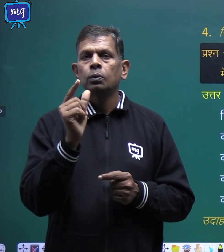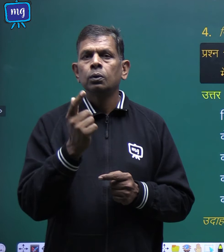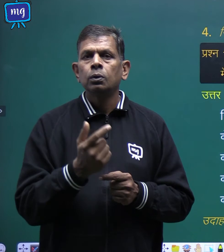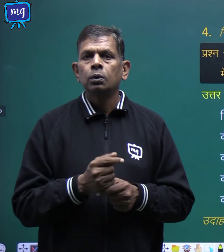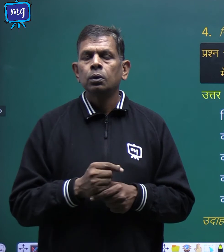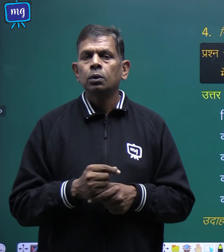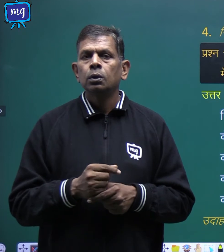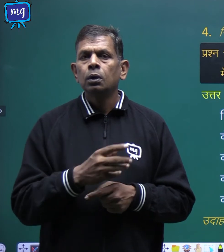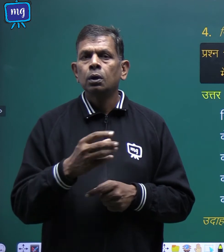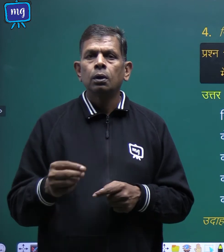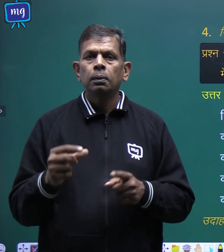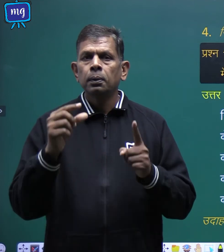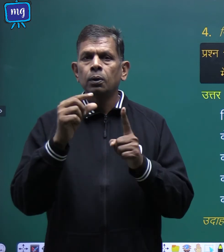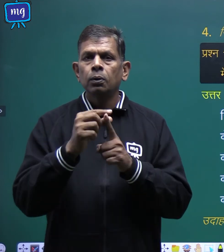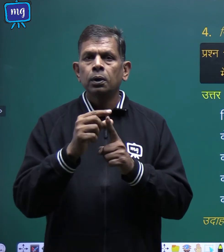तथा प्रोकैरियोट्स